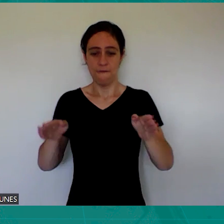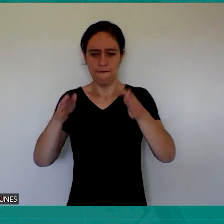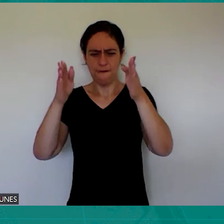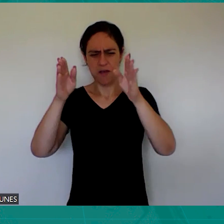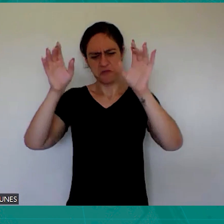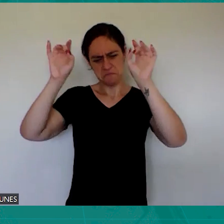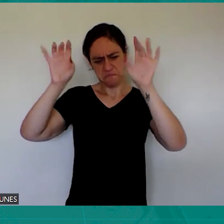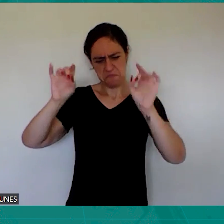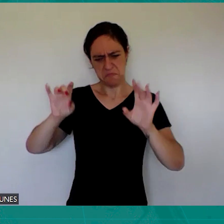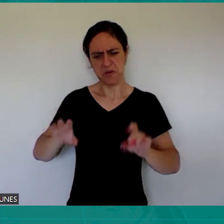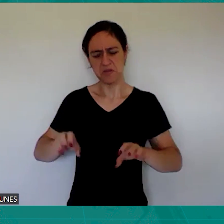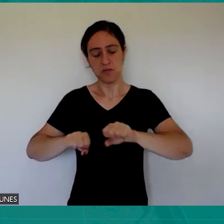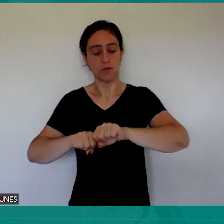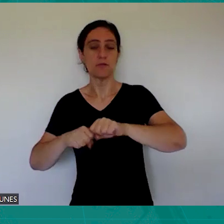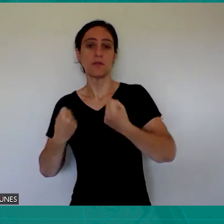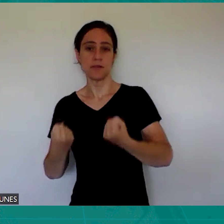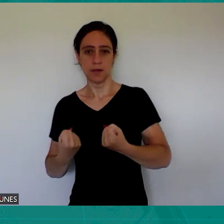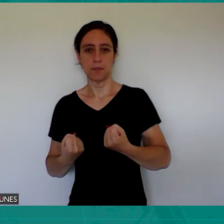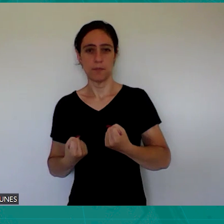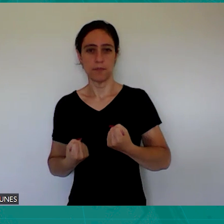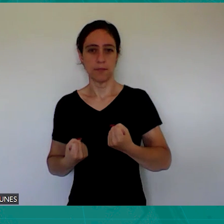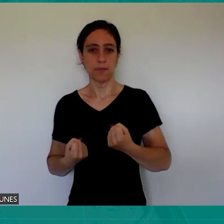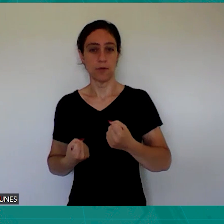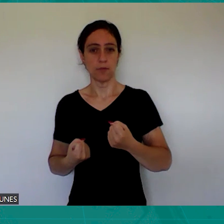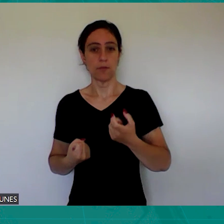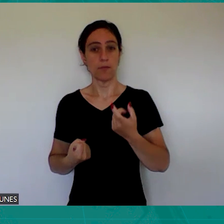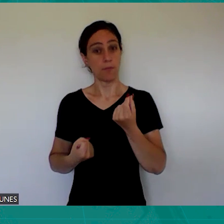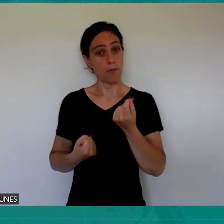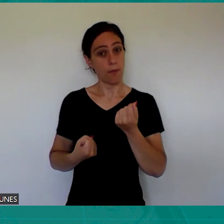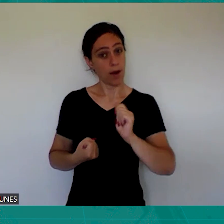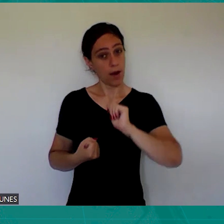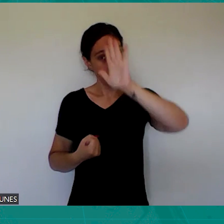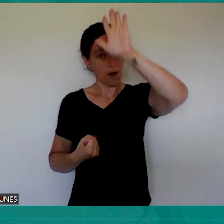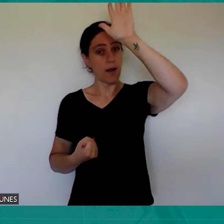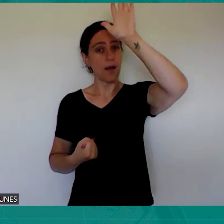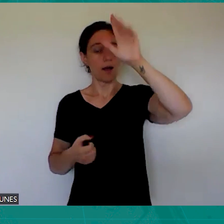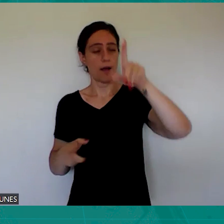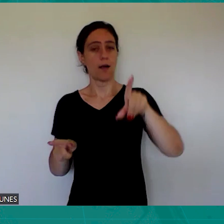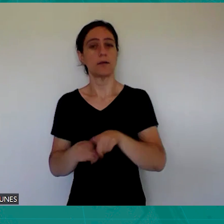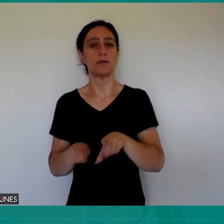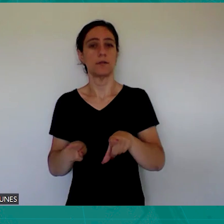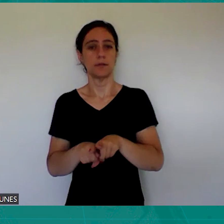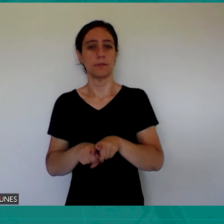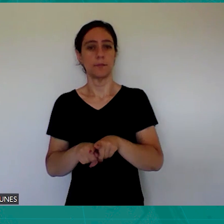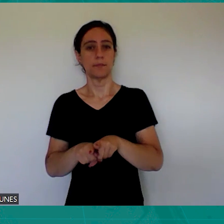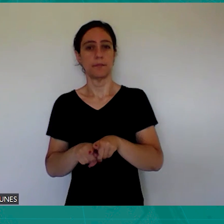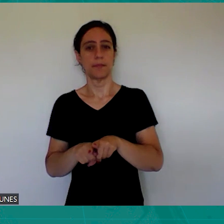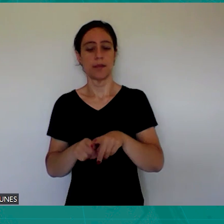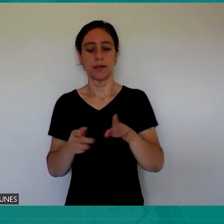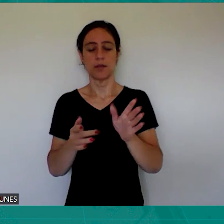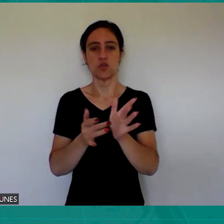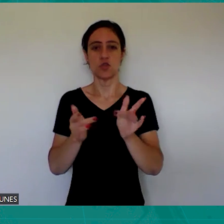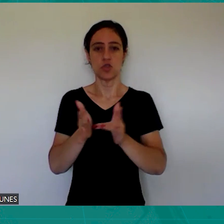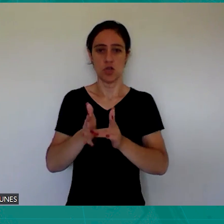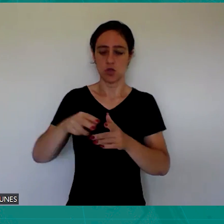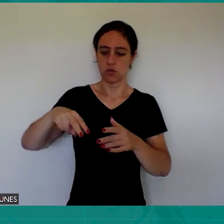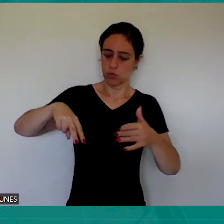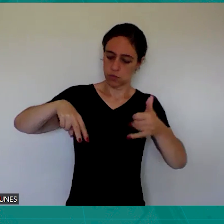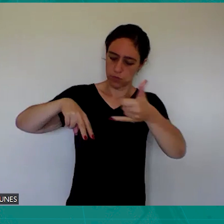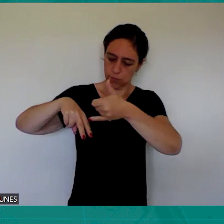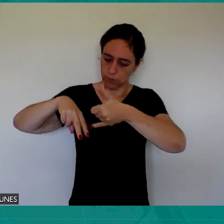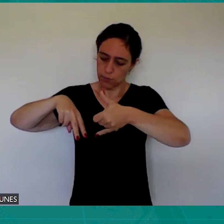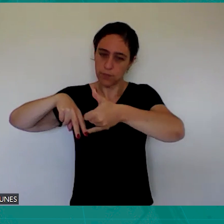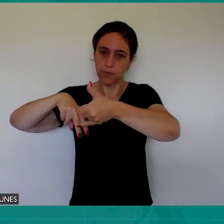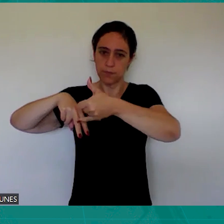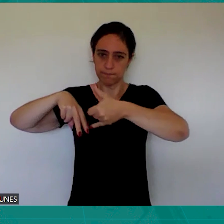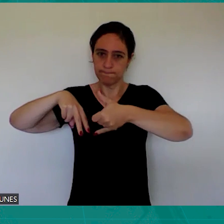um vaso de perfume, de nardo puro, e derramou sobre os pés de Jesus, e ungiu os pés de